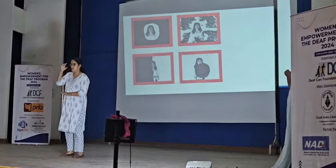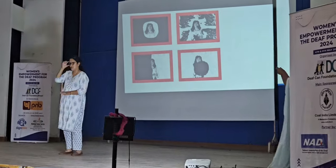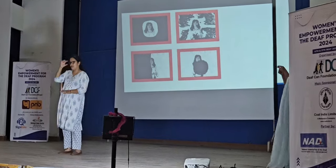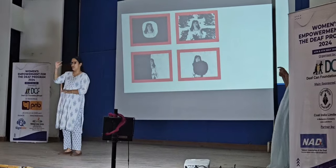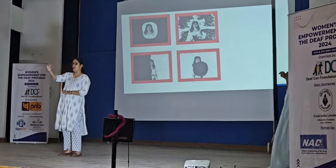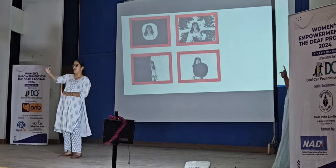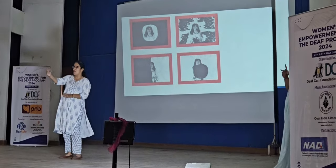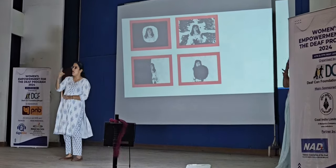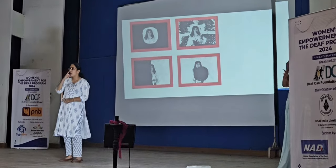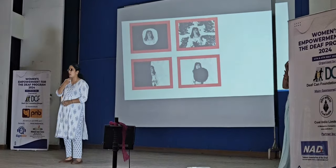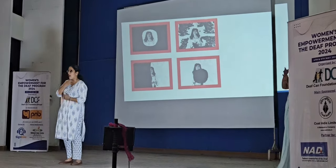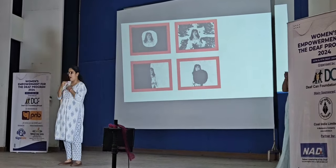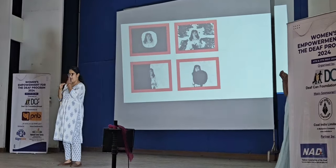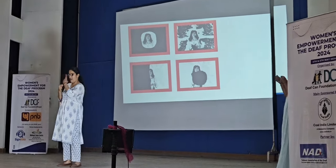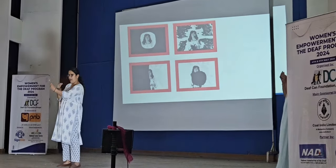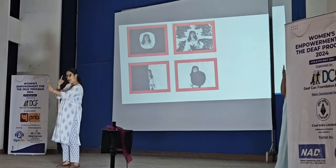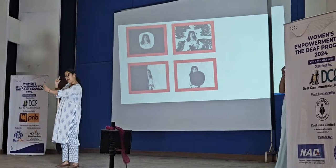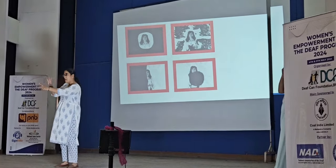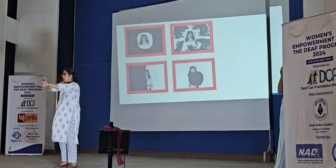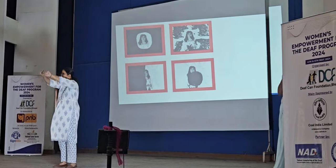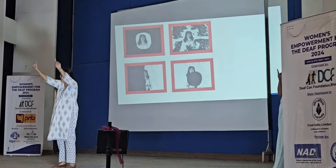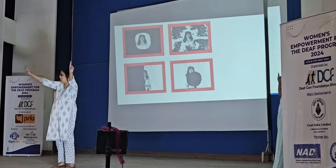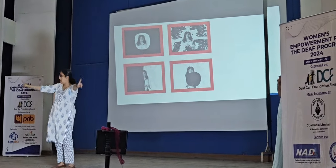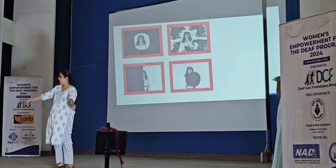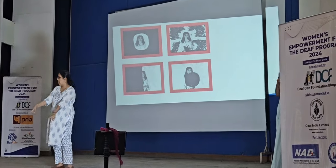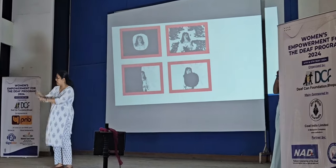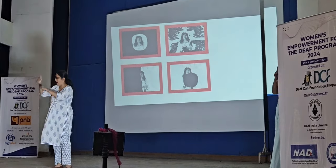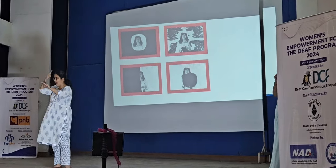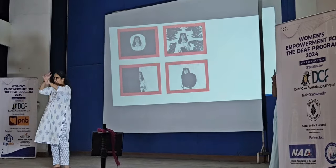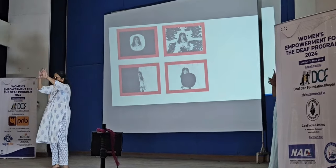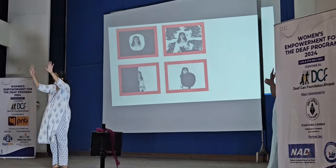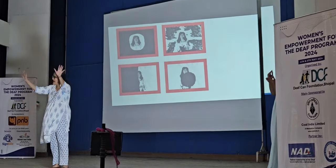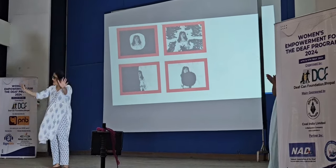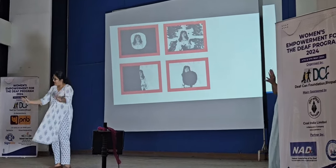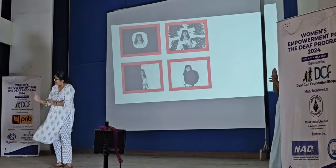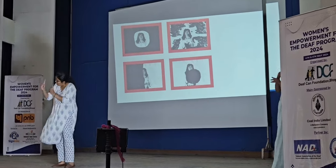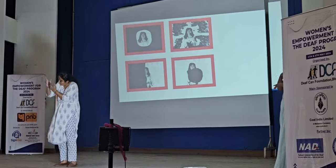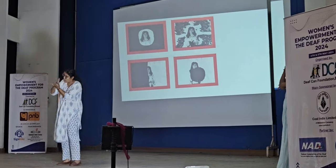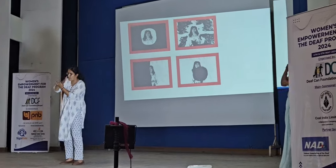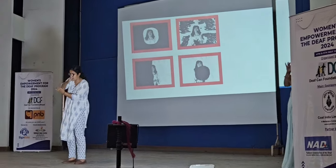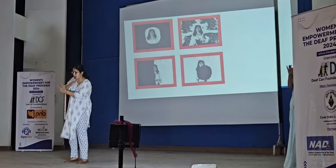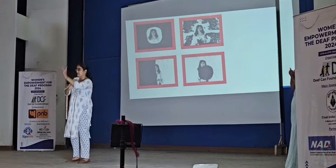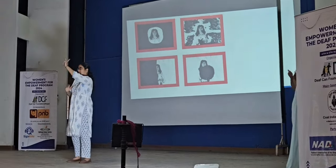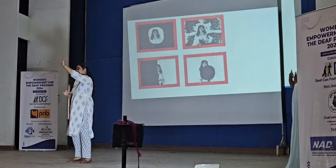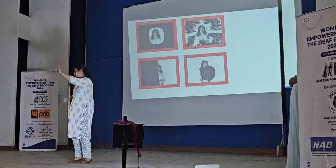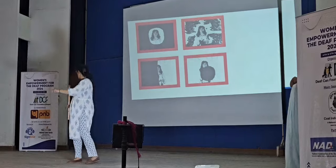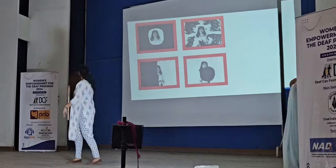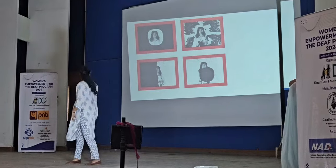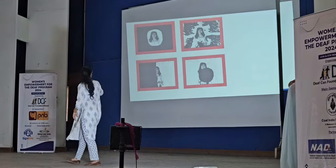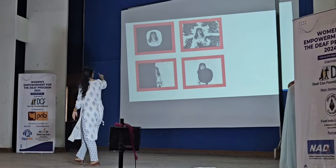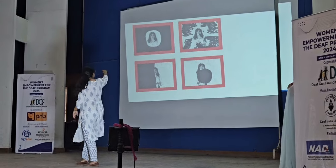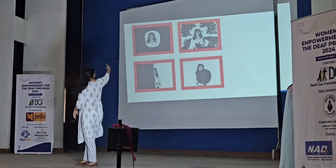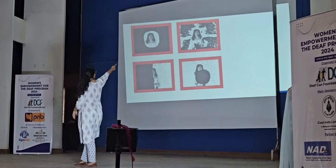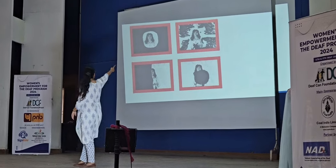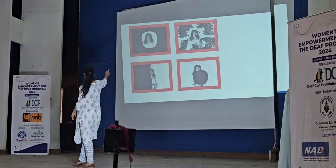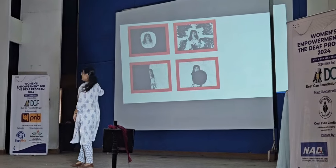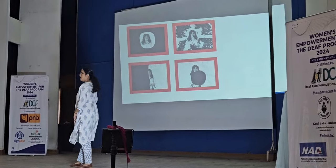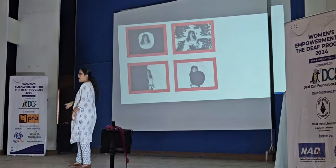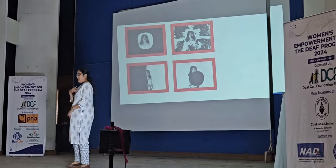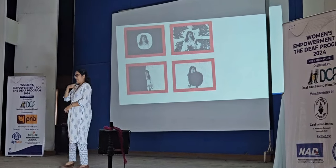है इसमें एक स्क्वायर का फोटो है, अब जिसकी मैं रीना जी को सामने देख सकती हूँ, मुझे ब्लैक पूरा डिफरेंस की